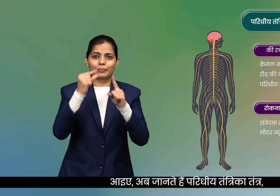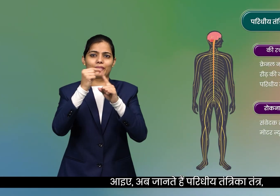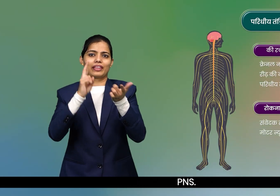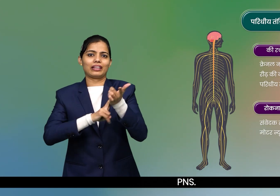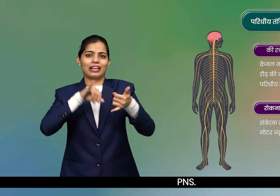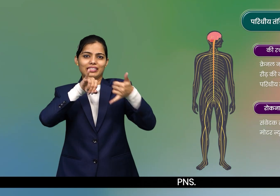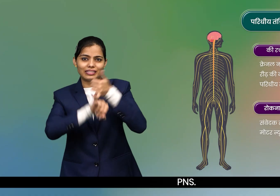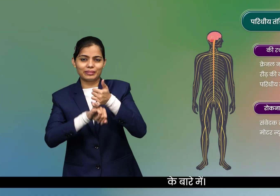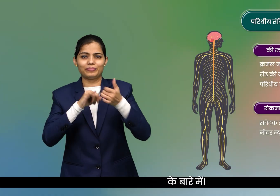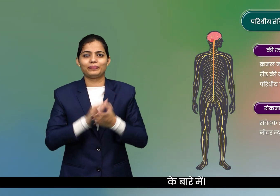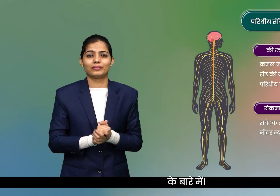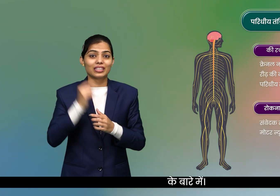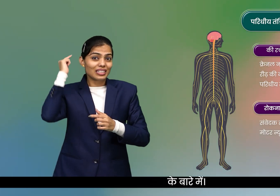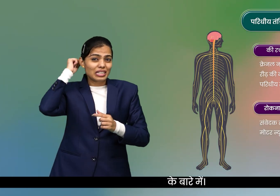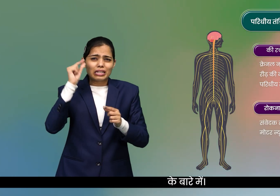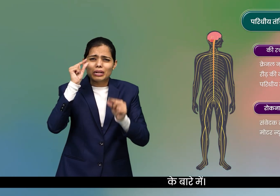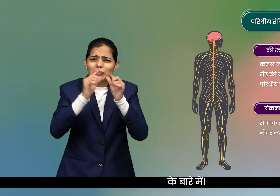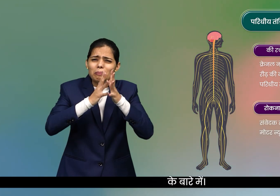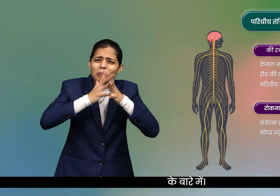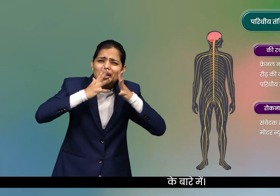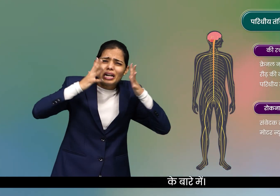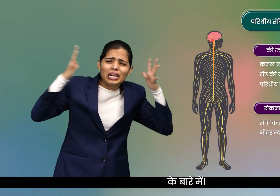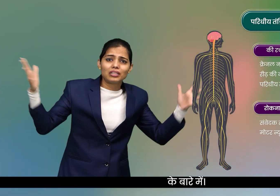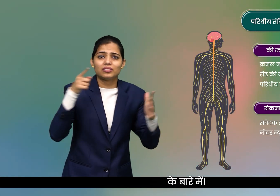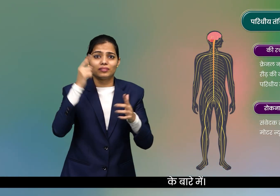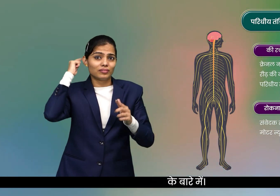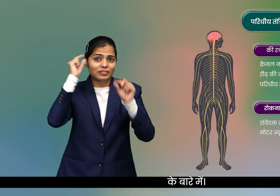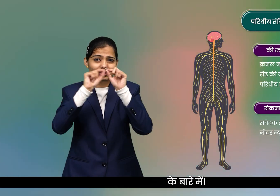तंत्र (PNS) के बारे में।